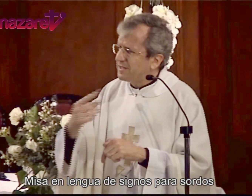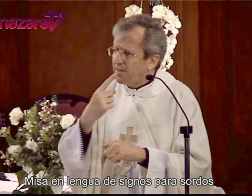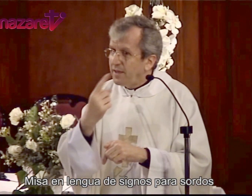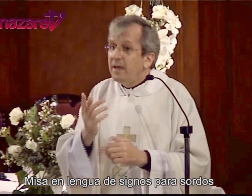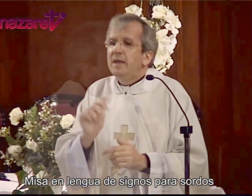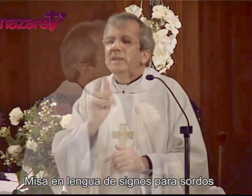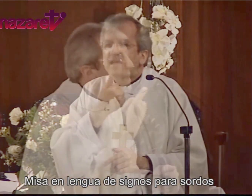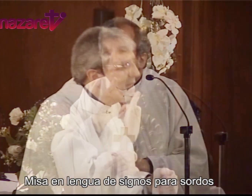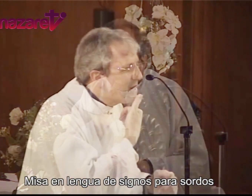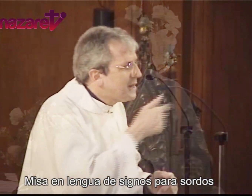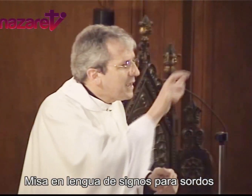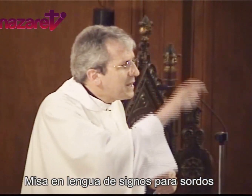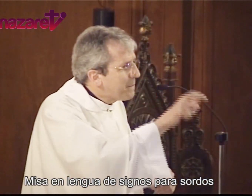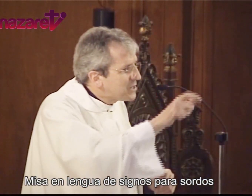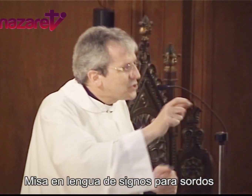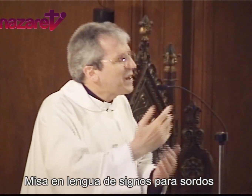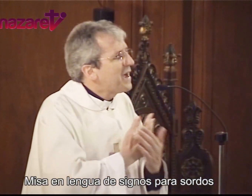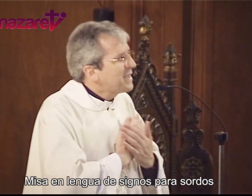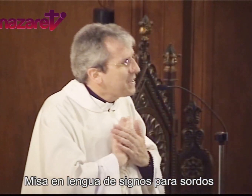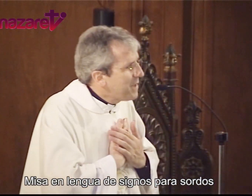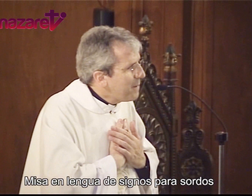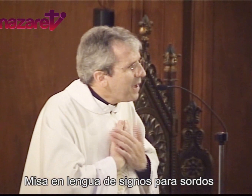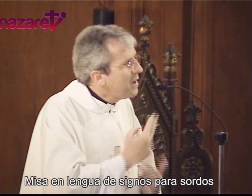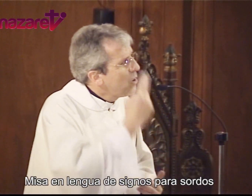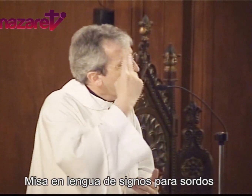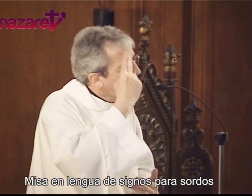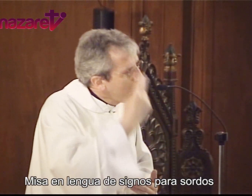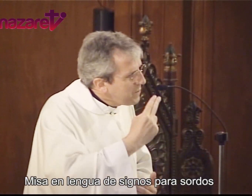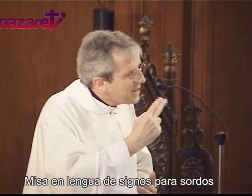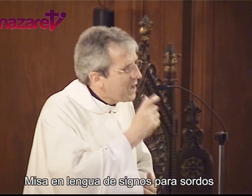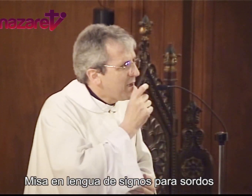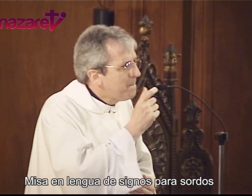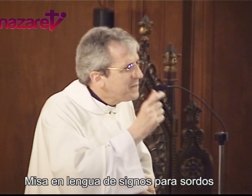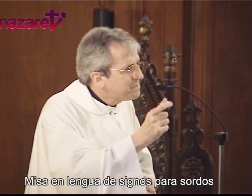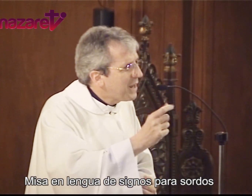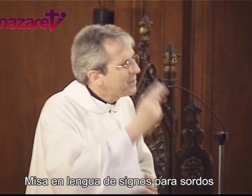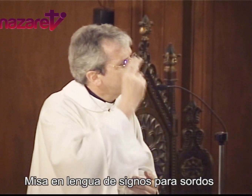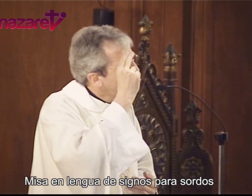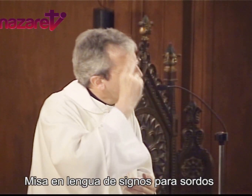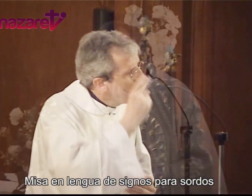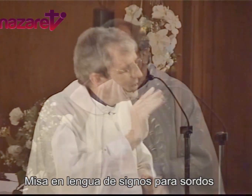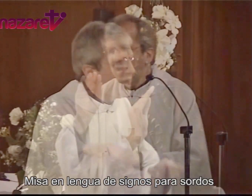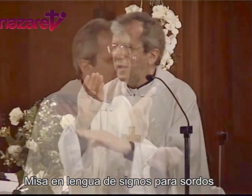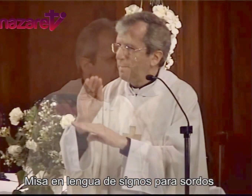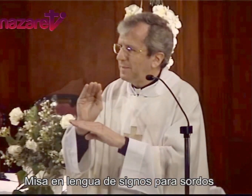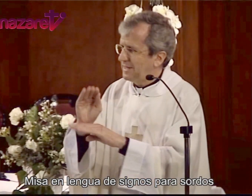más y dice Quien La persona Que me ama Cumplirá Mis palabras Cumplirá Mis